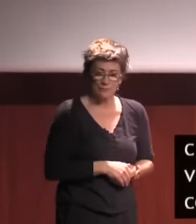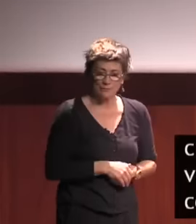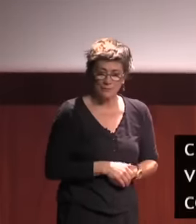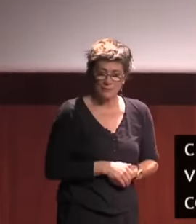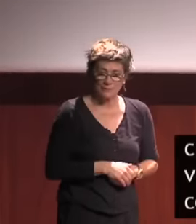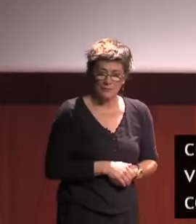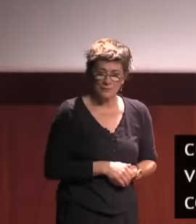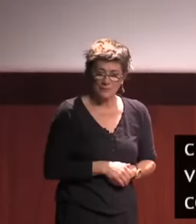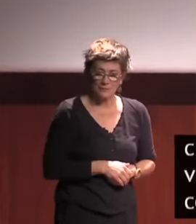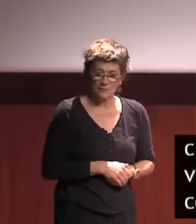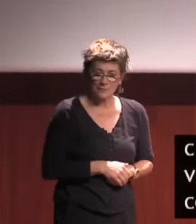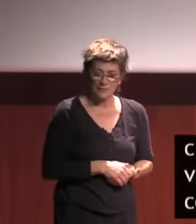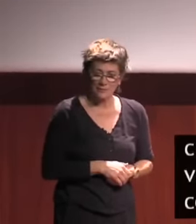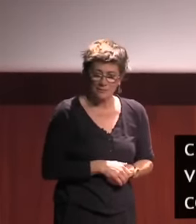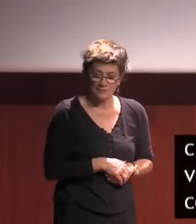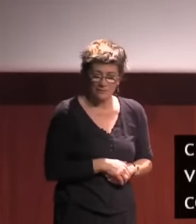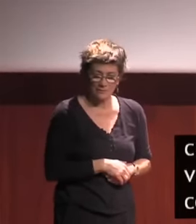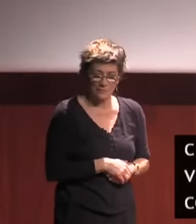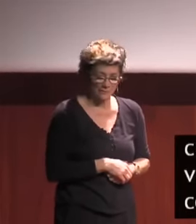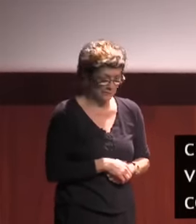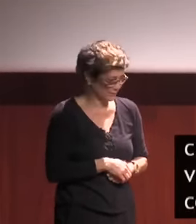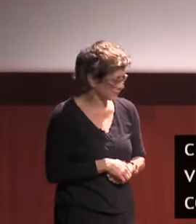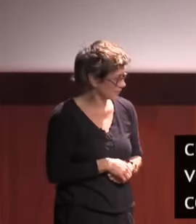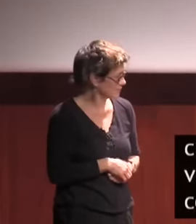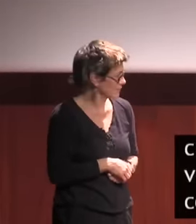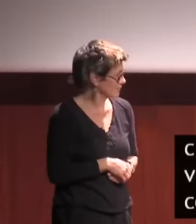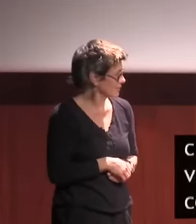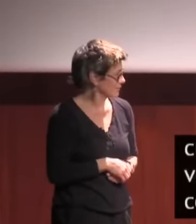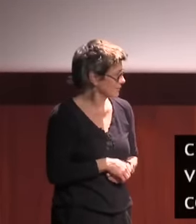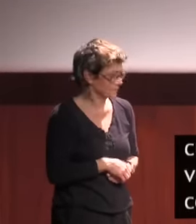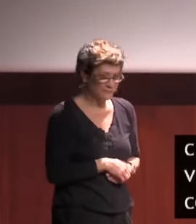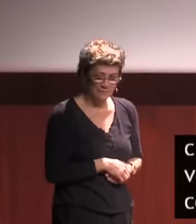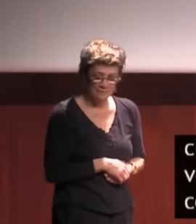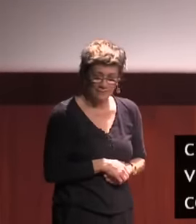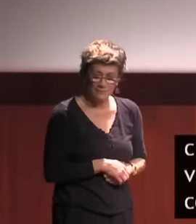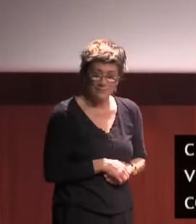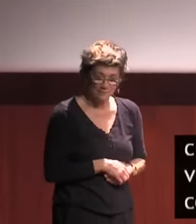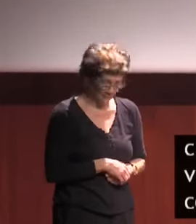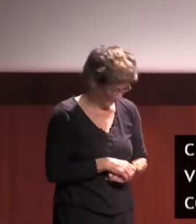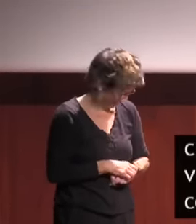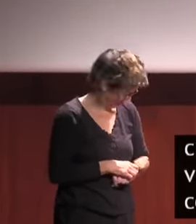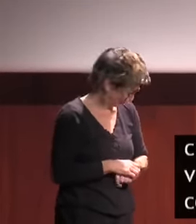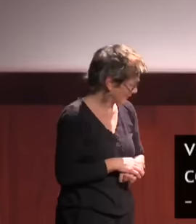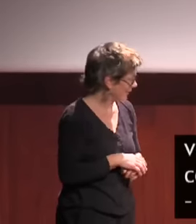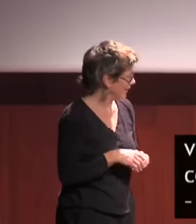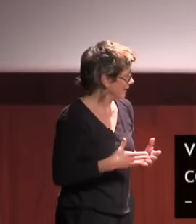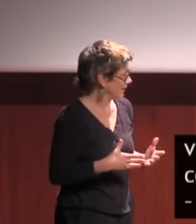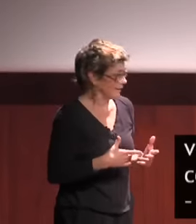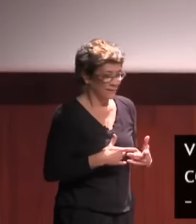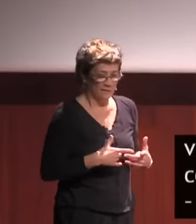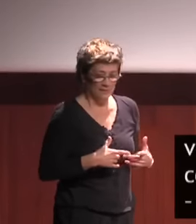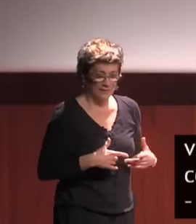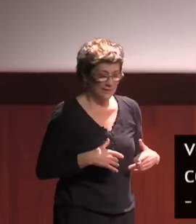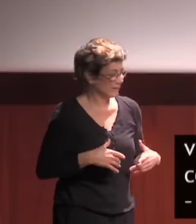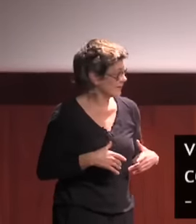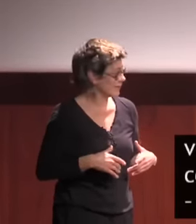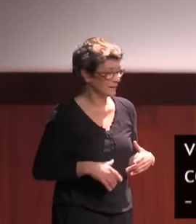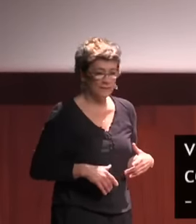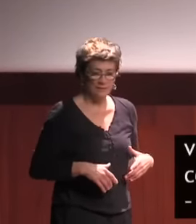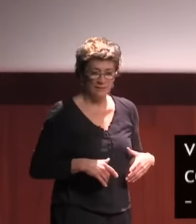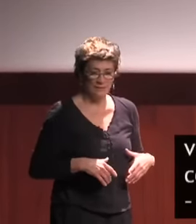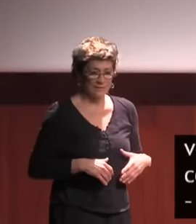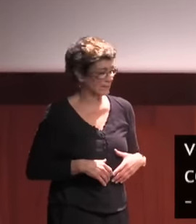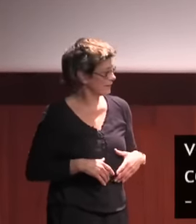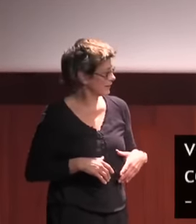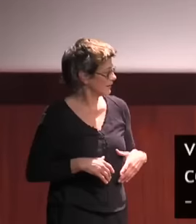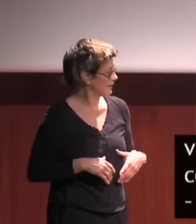Je ne sais pas qui souhaite commencer en premier. Est-ce que... Alors là, pour le coup, je ne me sens pas vraiment compétente. Je pense que c'est plus...